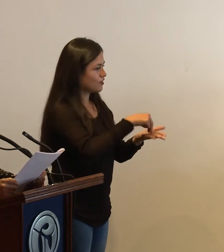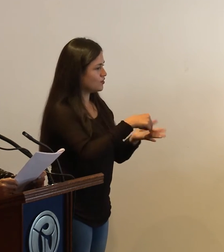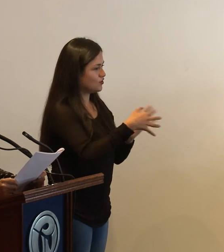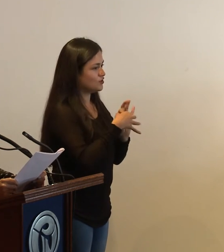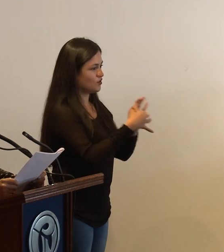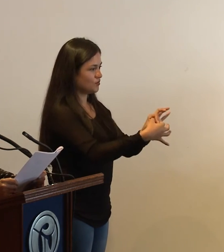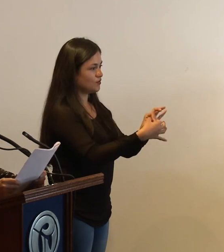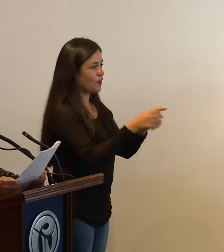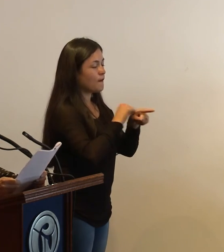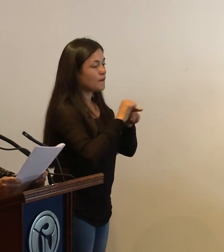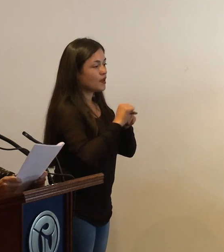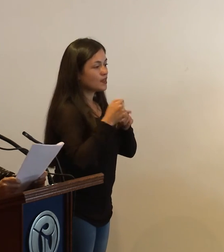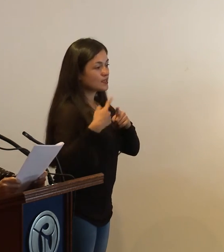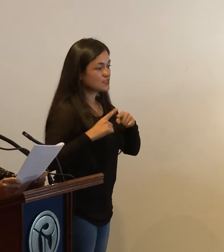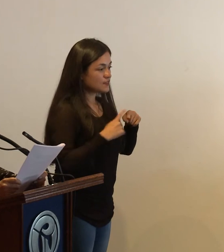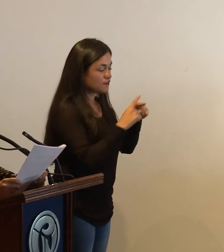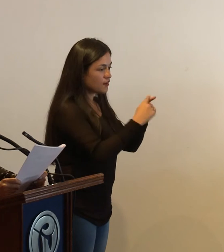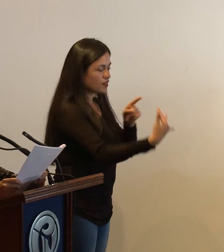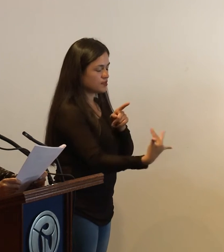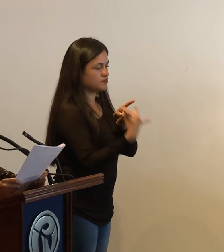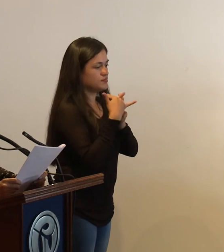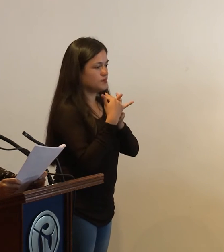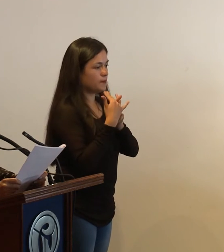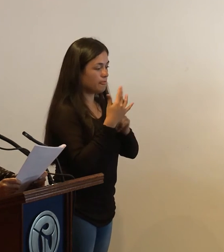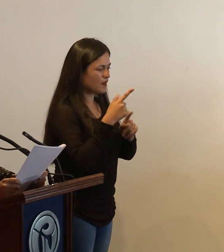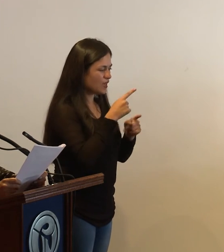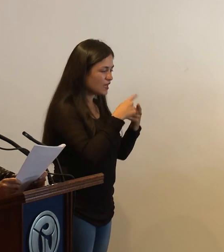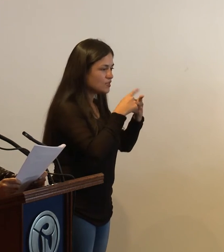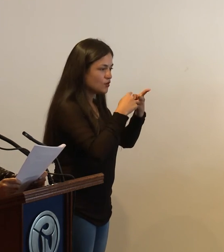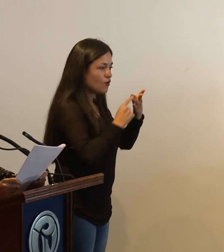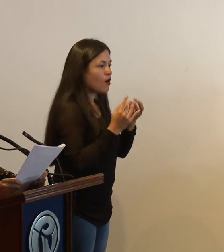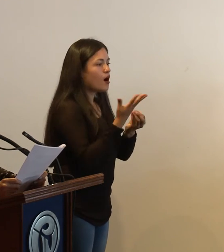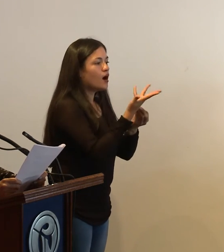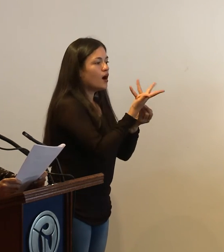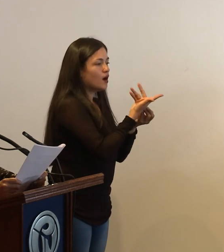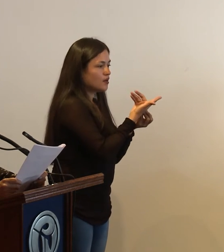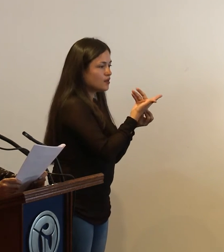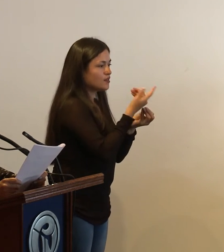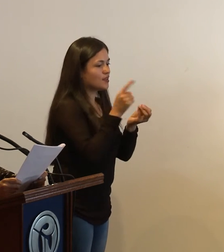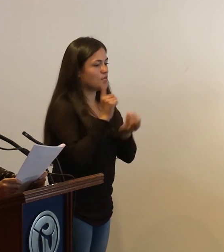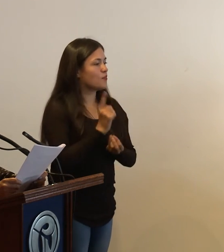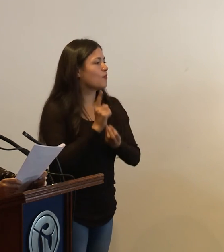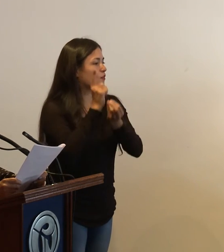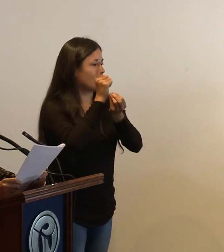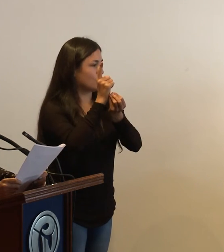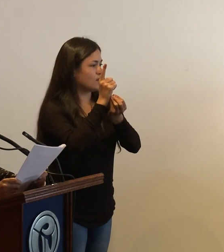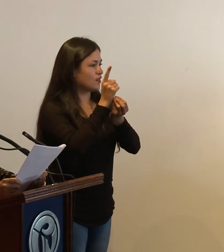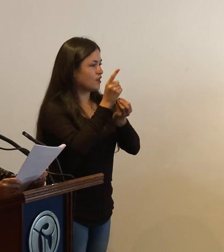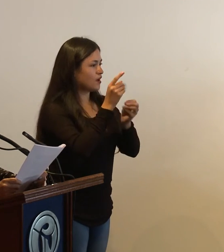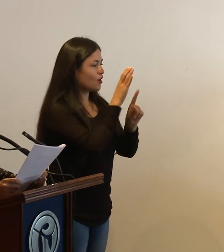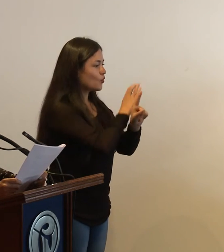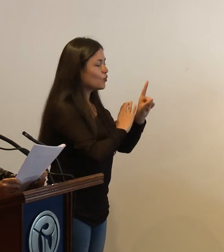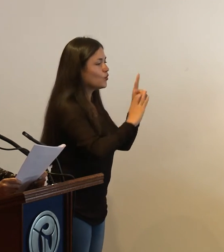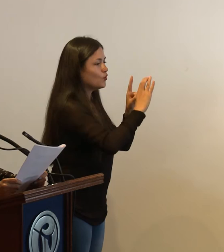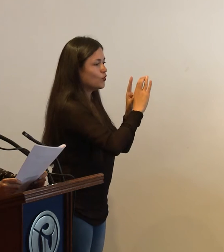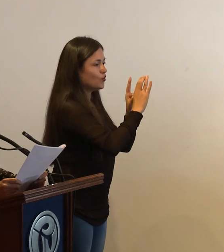de transgresión. En todo ello, el arte y la política, la expresión de las culturas,